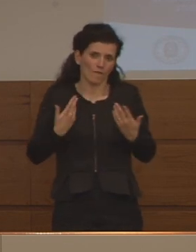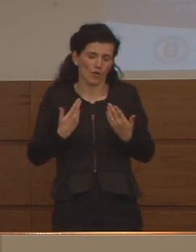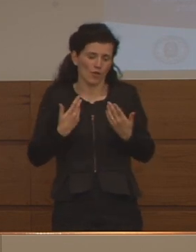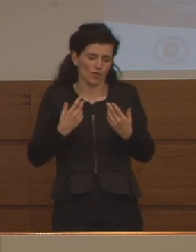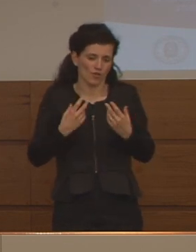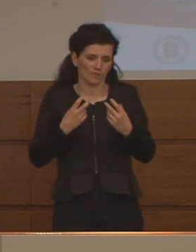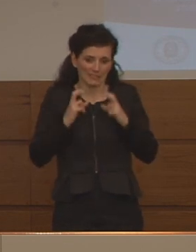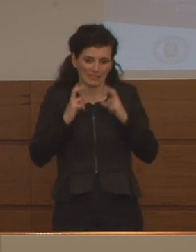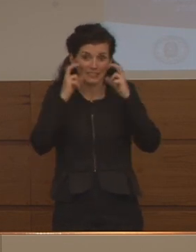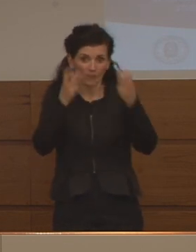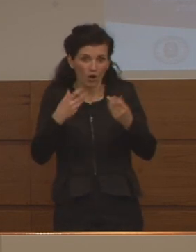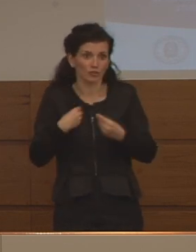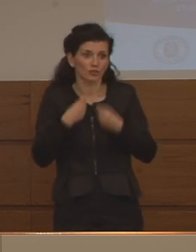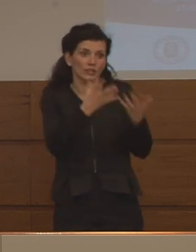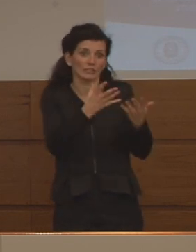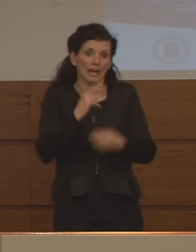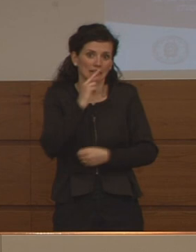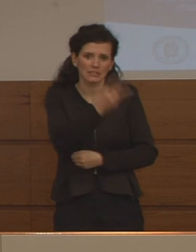domande